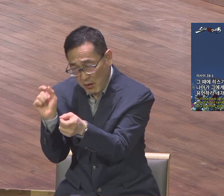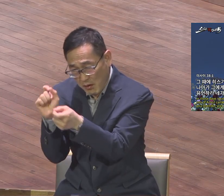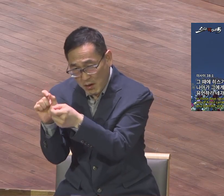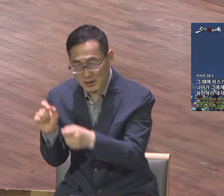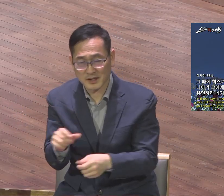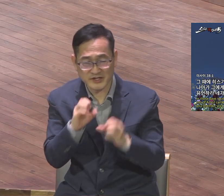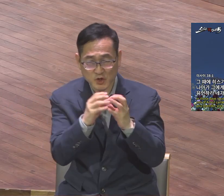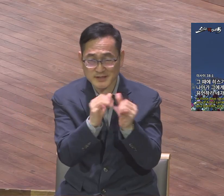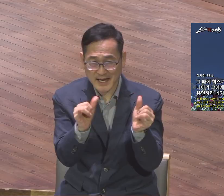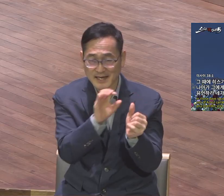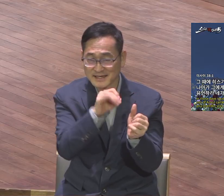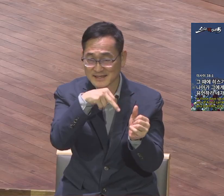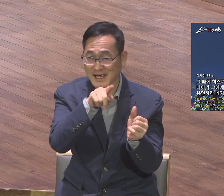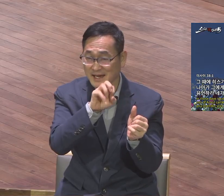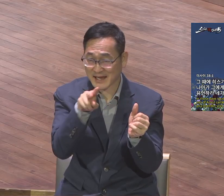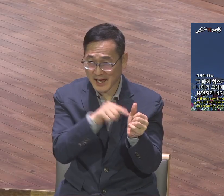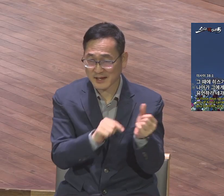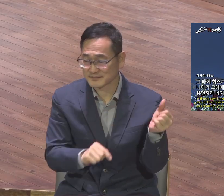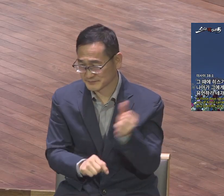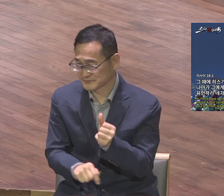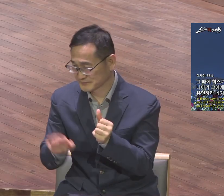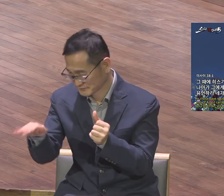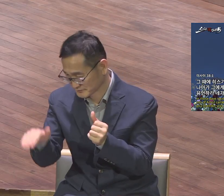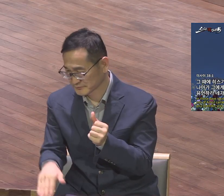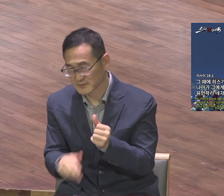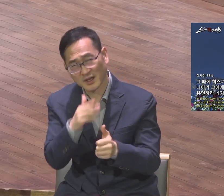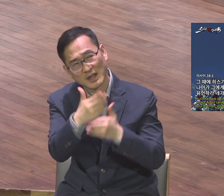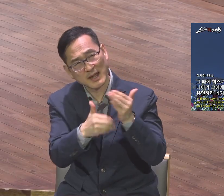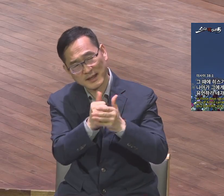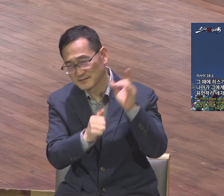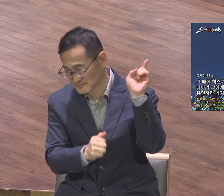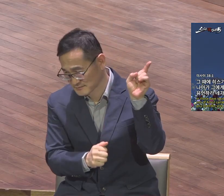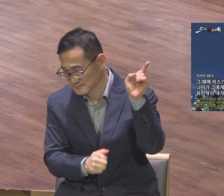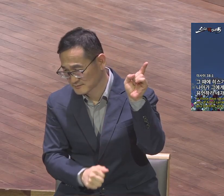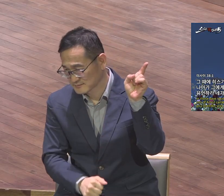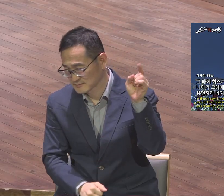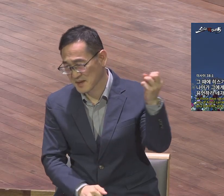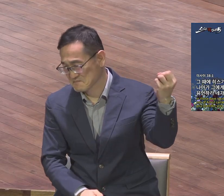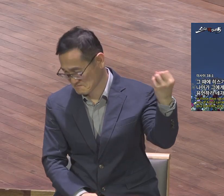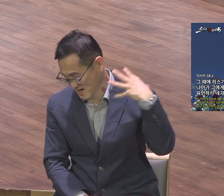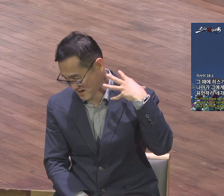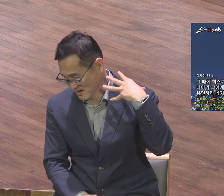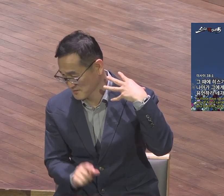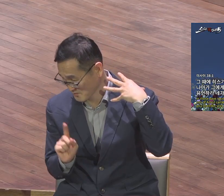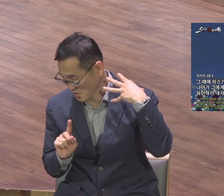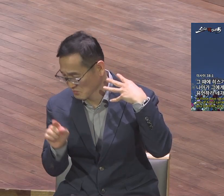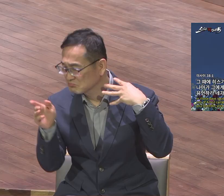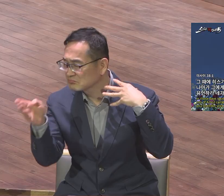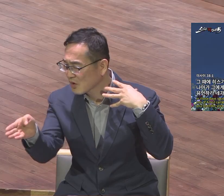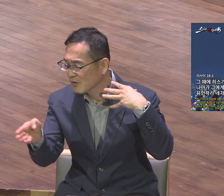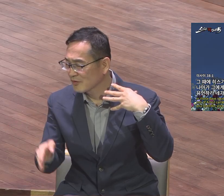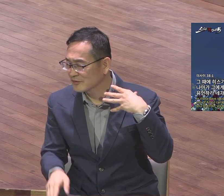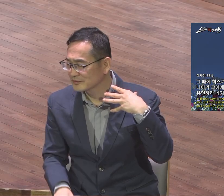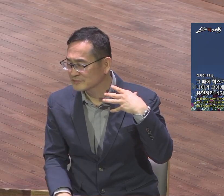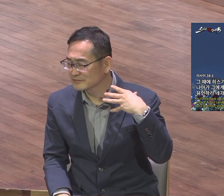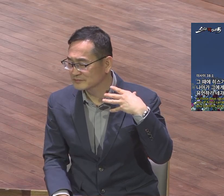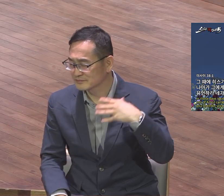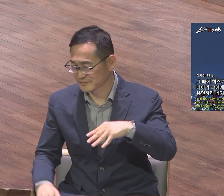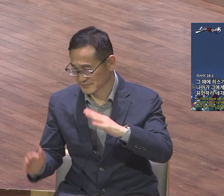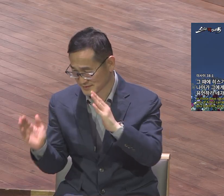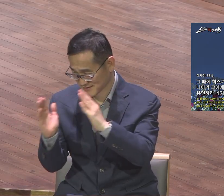아들 선지자 이사야가 나아가 그에게 이르되 여호와께서 이같이 말씀하시기를 너는 너